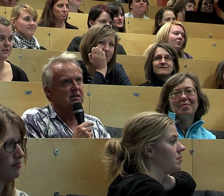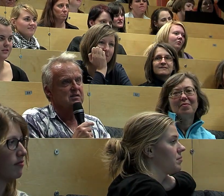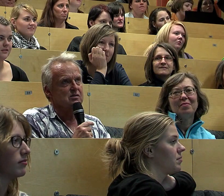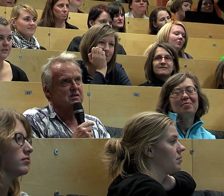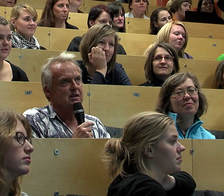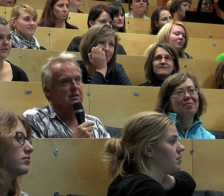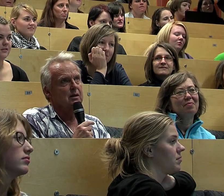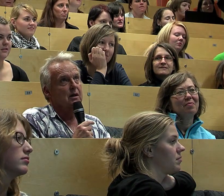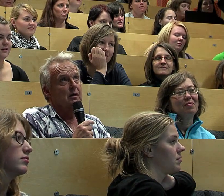politiska indicier som säger att